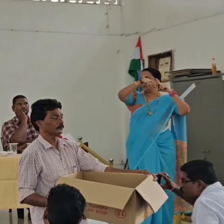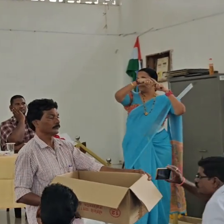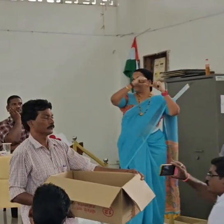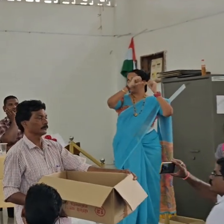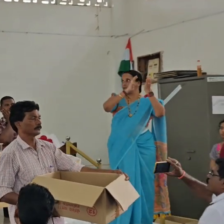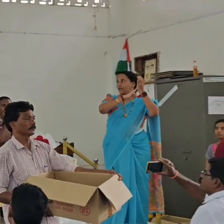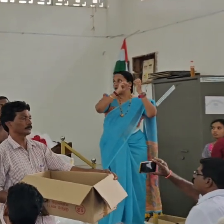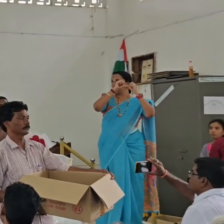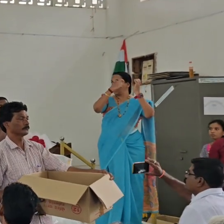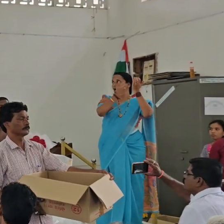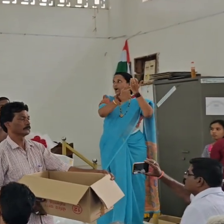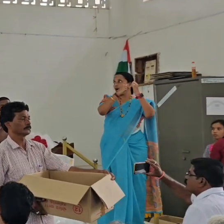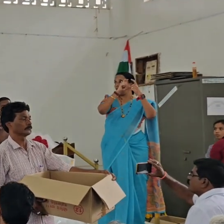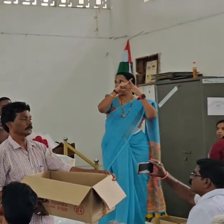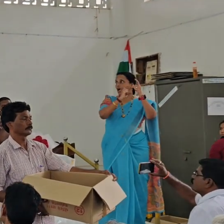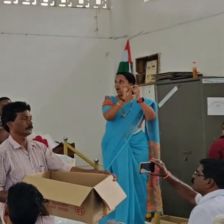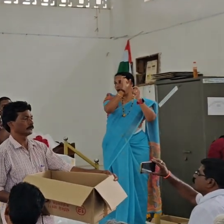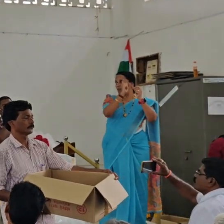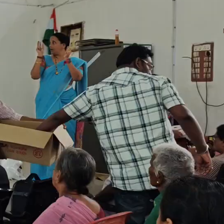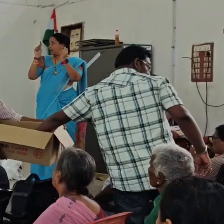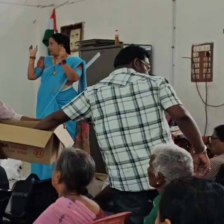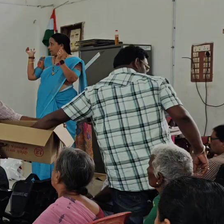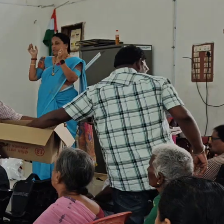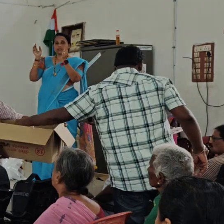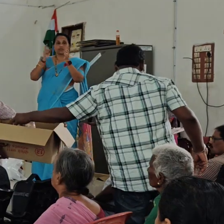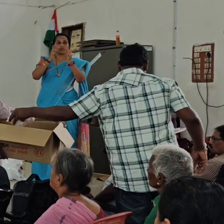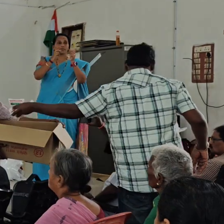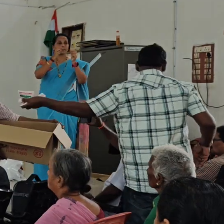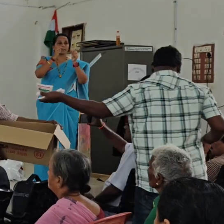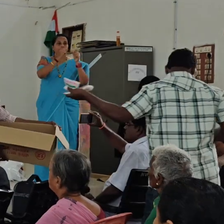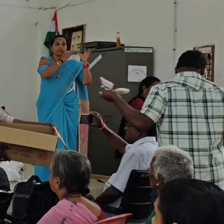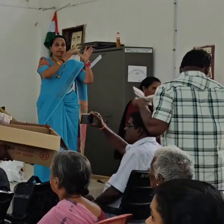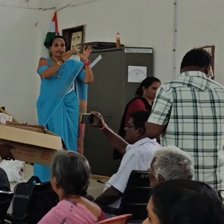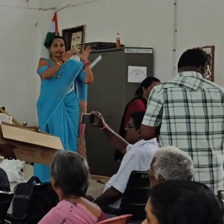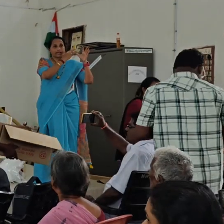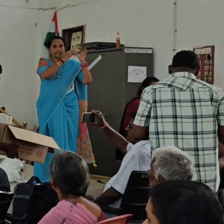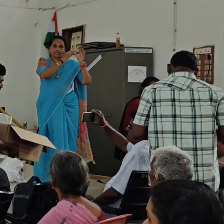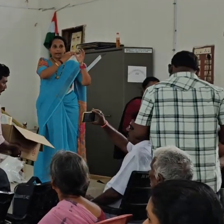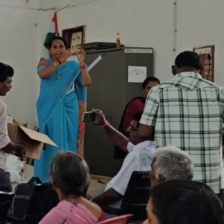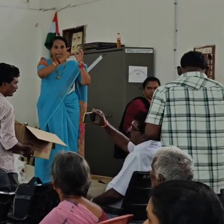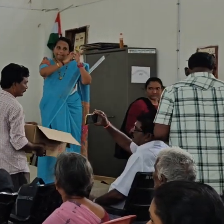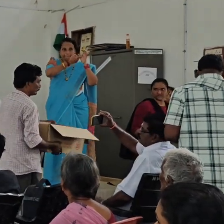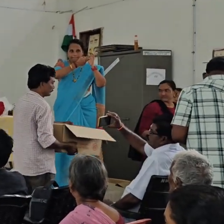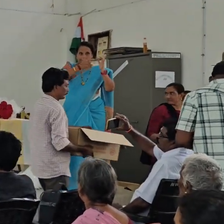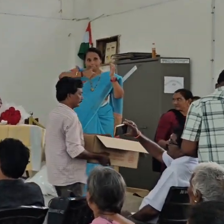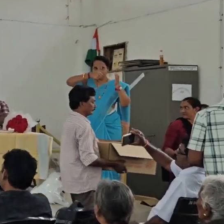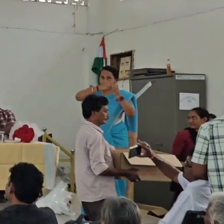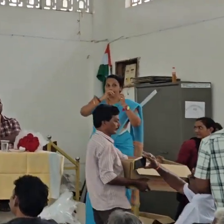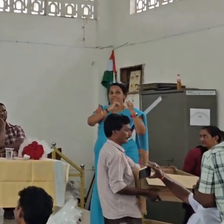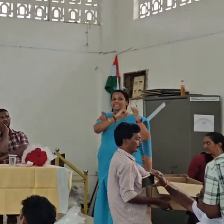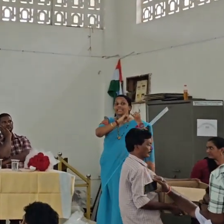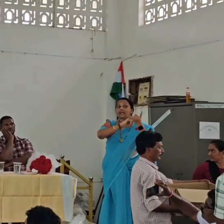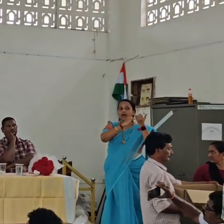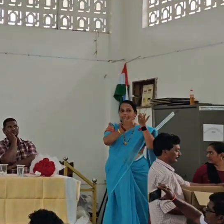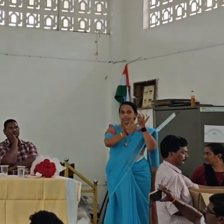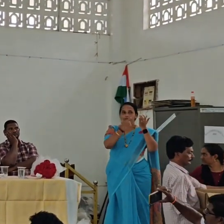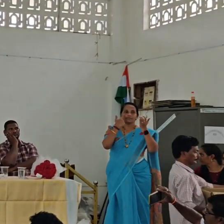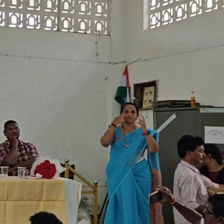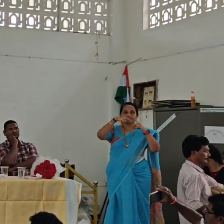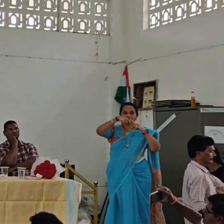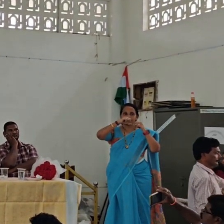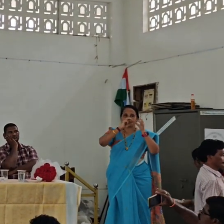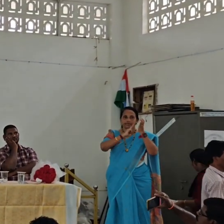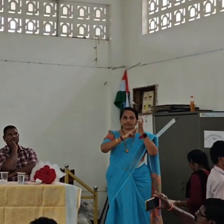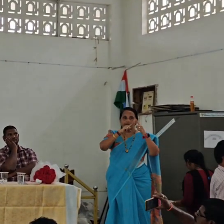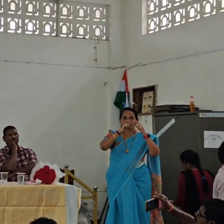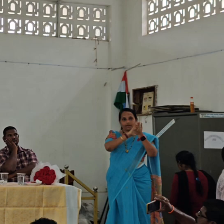పంచాయతీలు ఈ కామరాజు గారికి, దేవాలయ రామకృష్ణ, మహేంద్ర, సీతారామప్రసాద్,